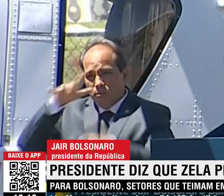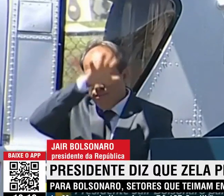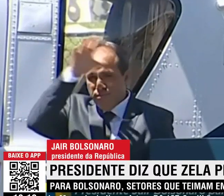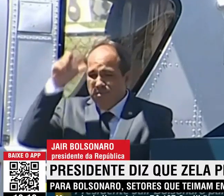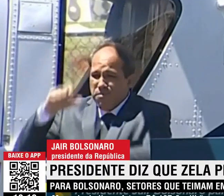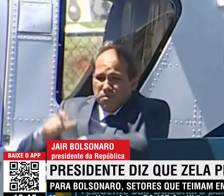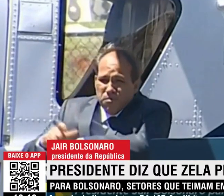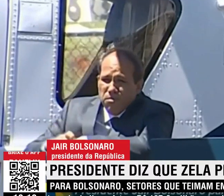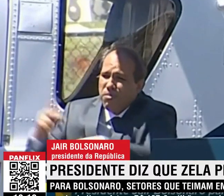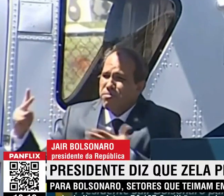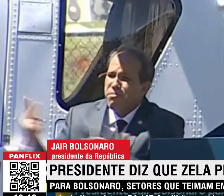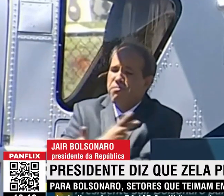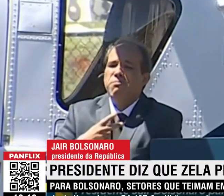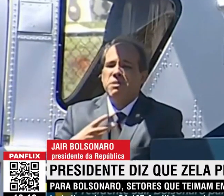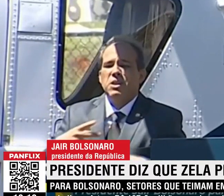passavam momentos difíceis.